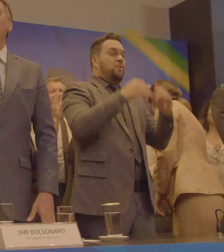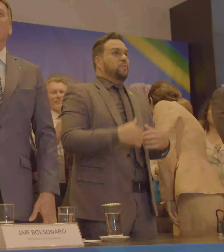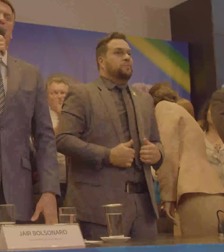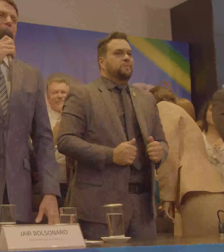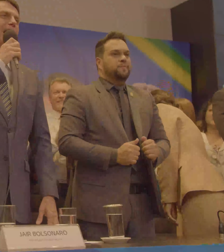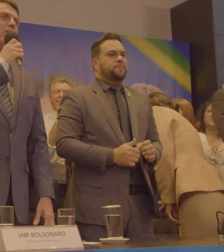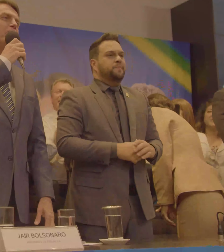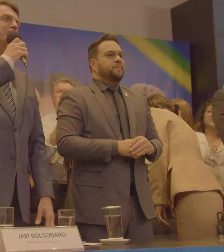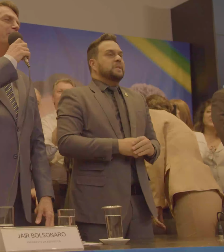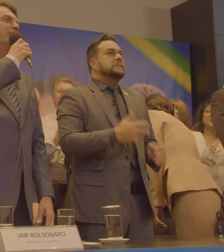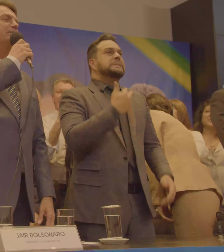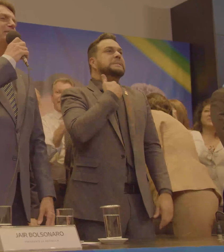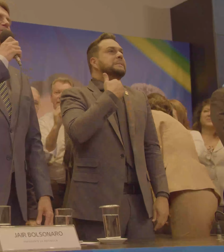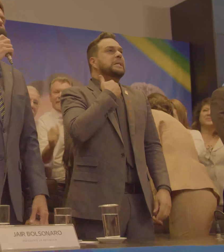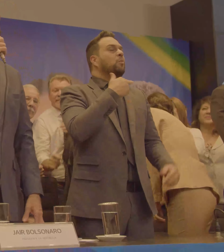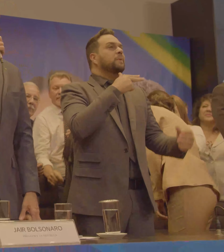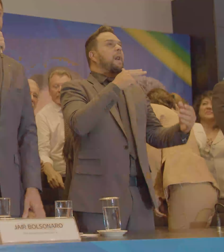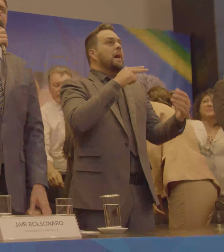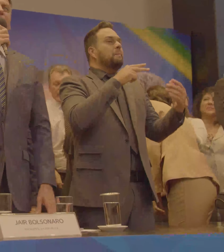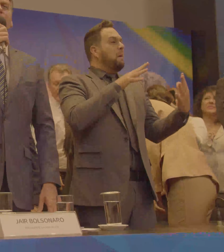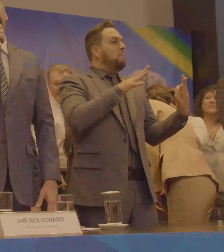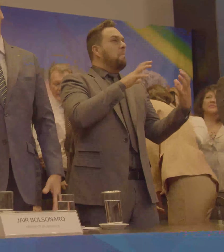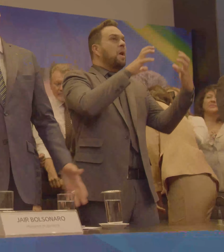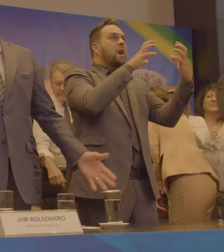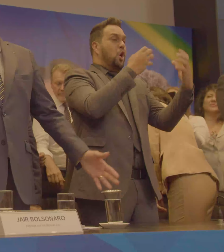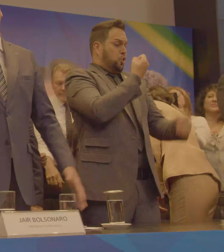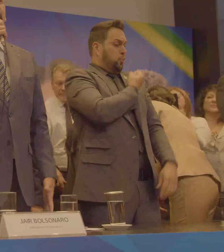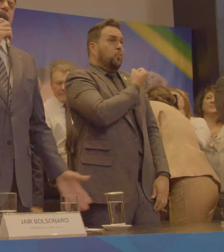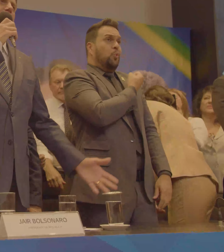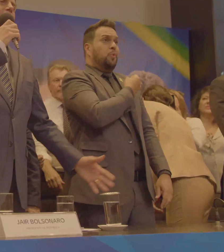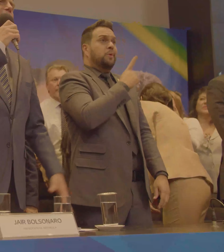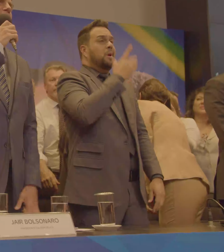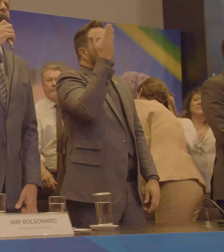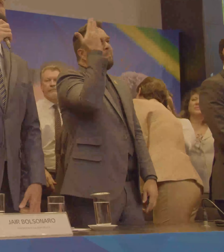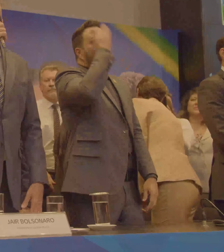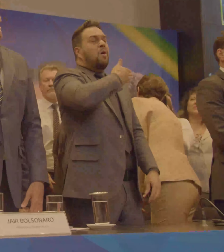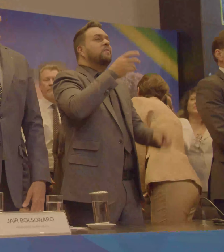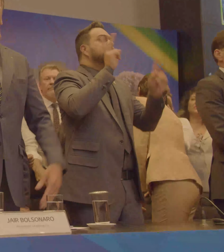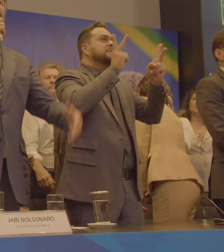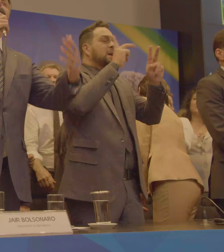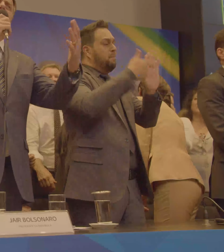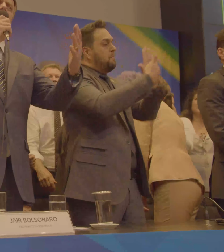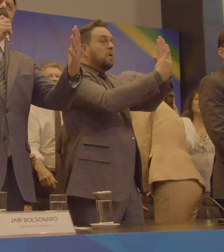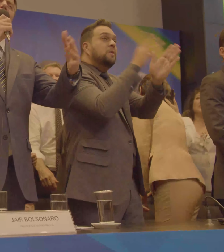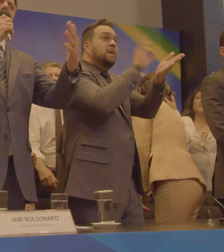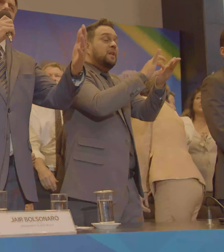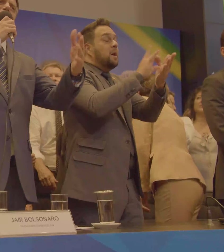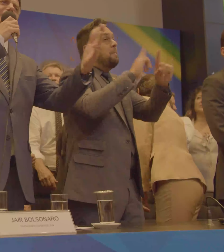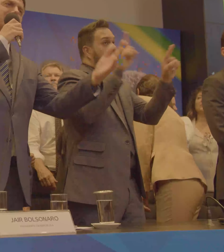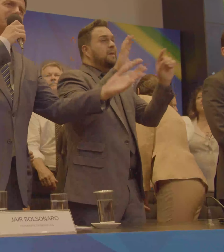Não dá para brigar com os números. Os números sempre refletem a verdade,